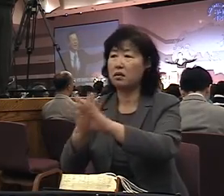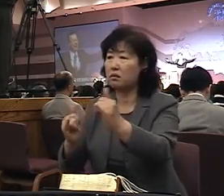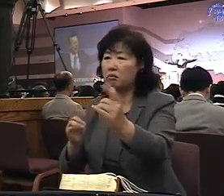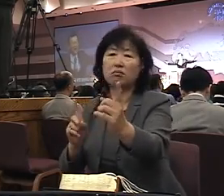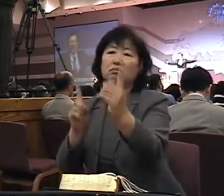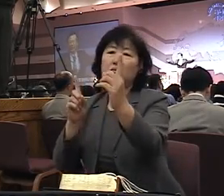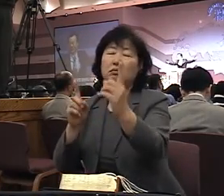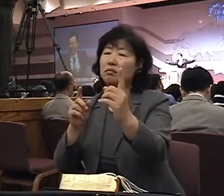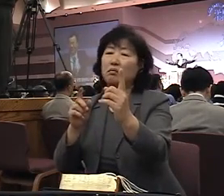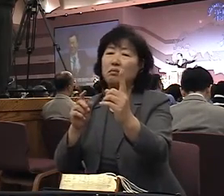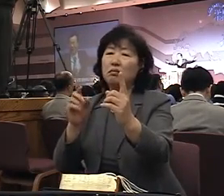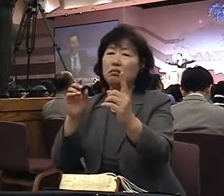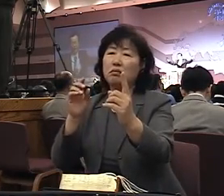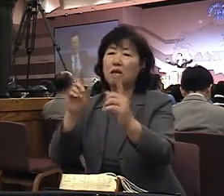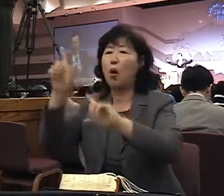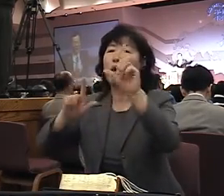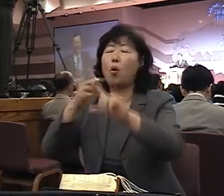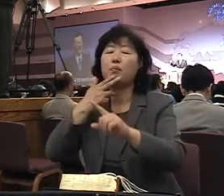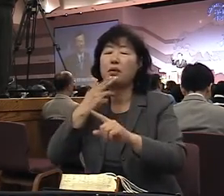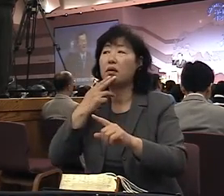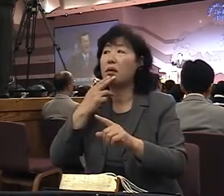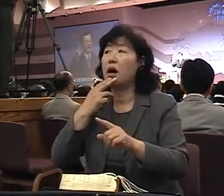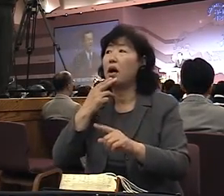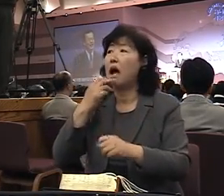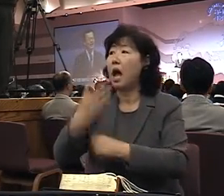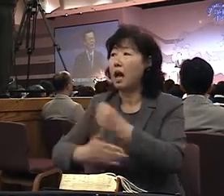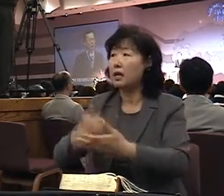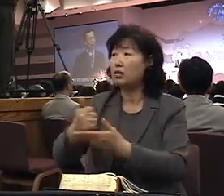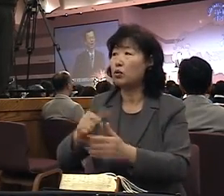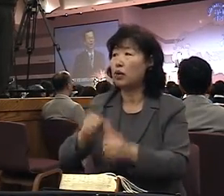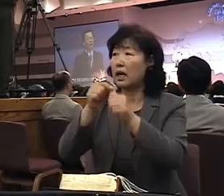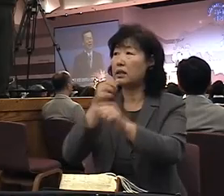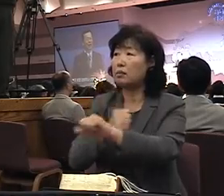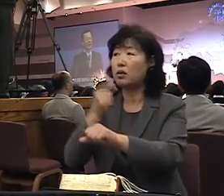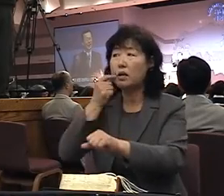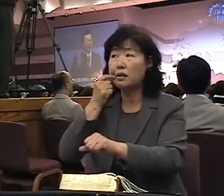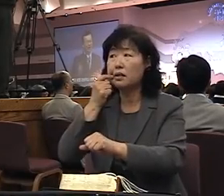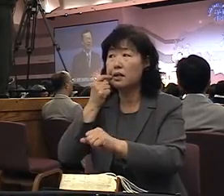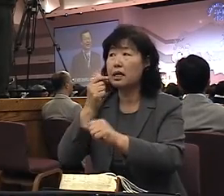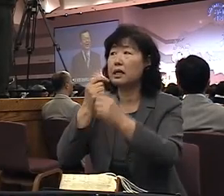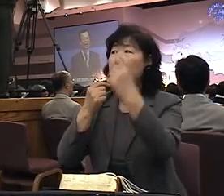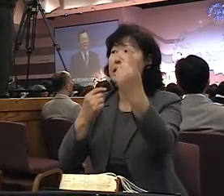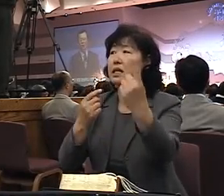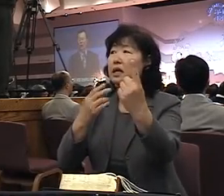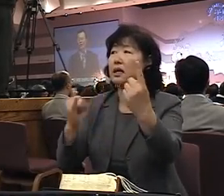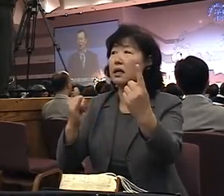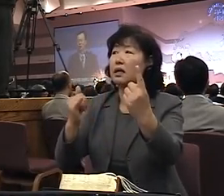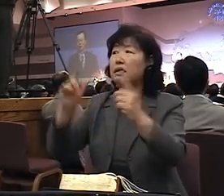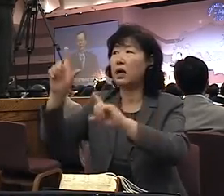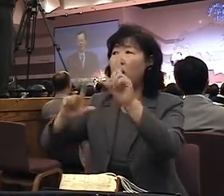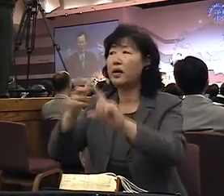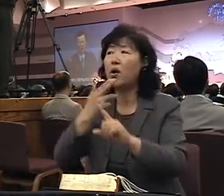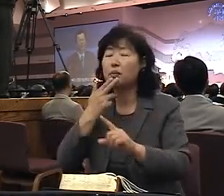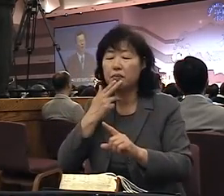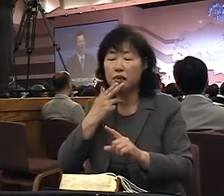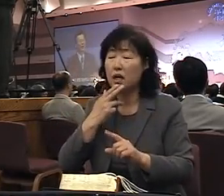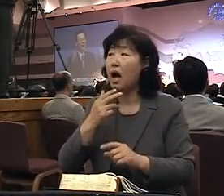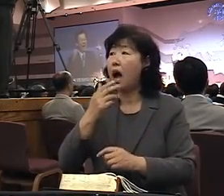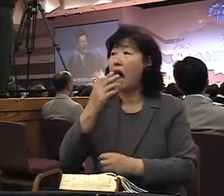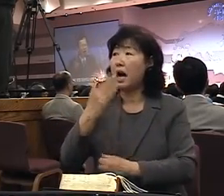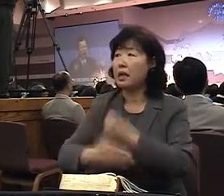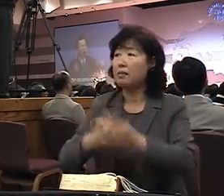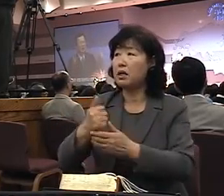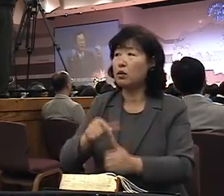같이 읽겠습니다. 믿는 마음으로 시작. 하나님이 구속하지 못할 대상이나 상황이 없습니다. 다시